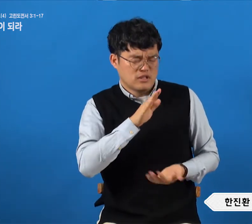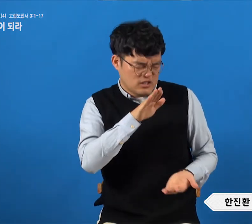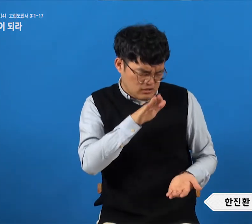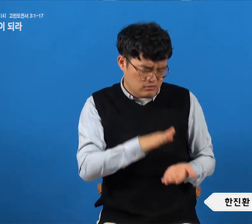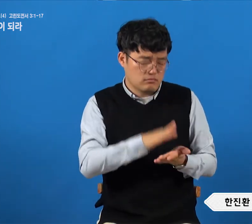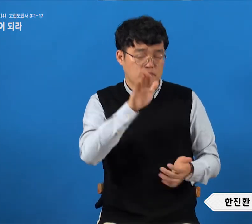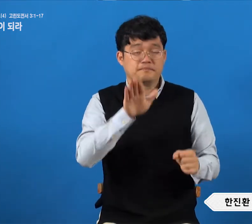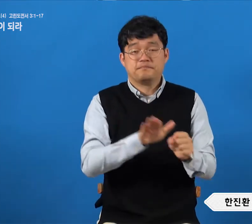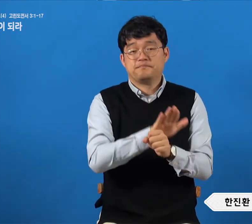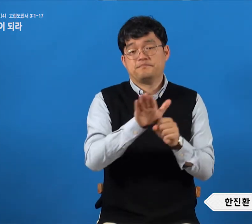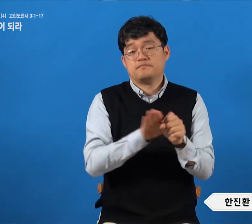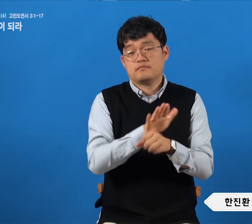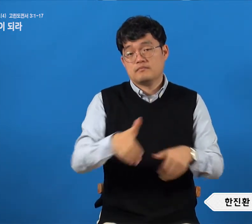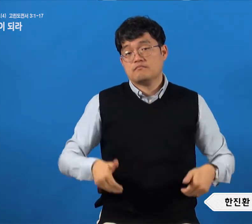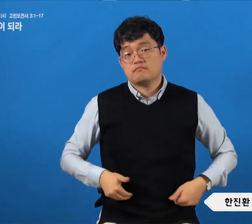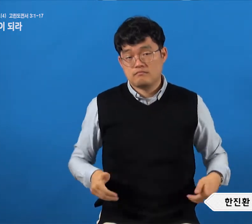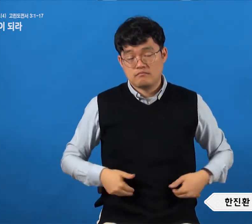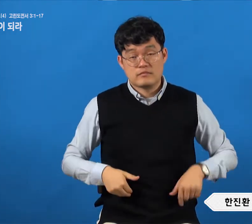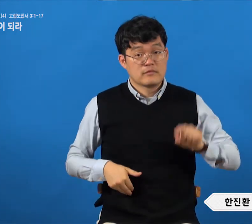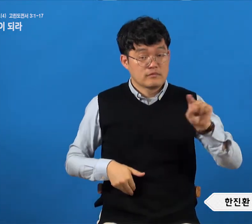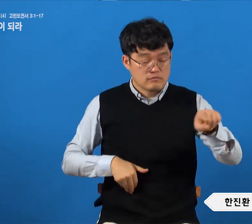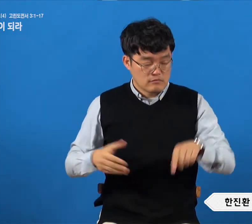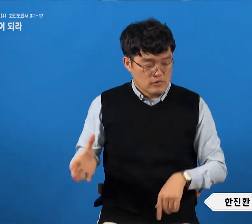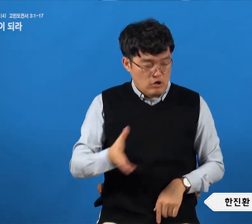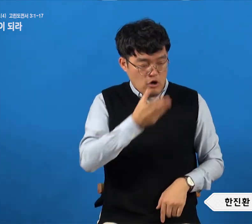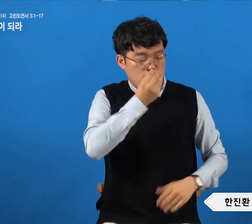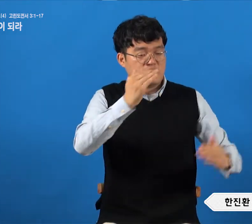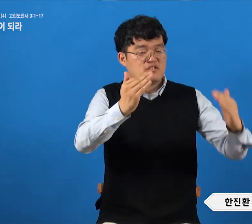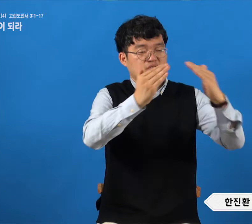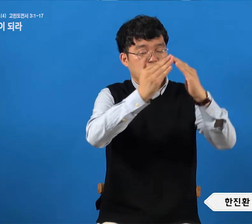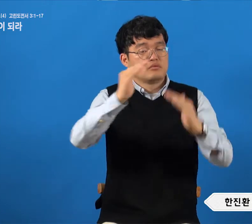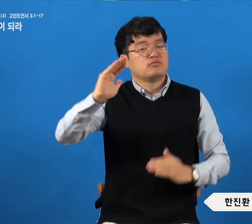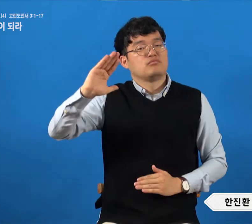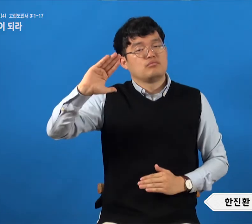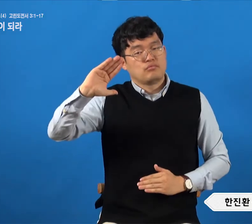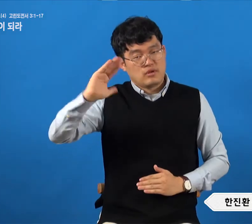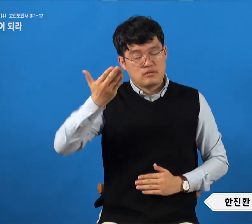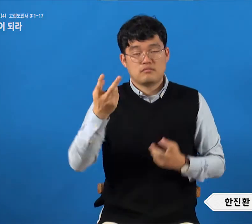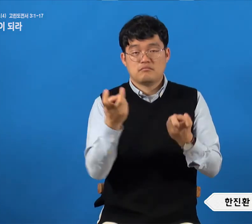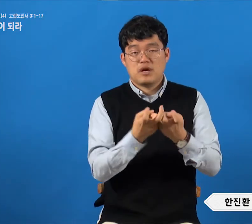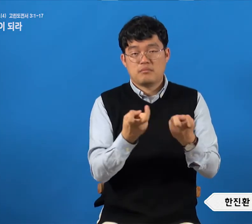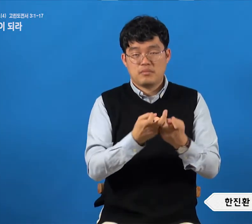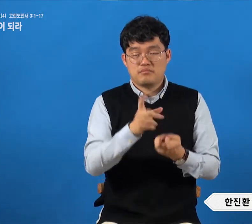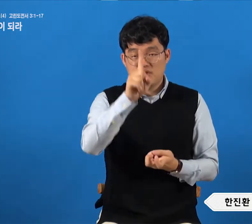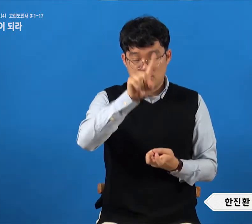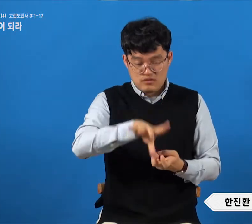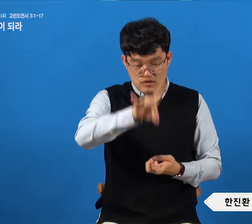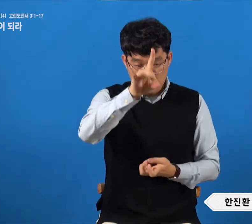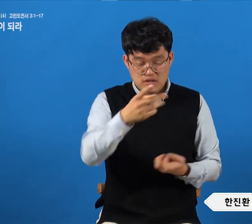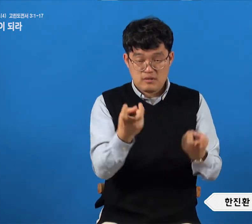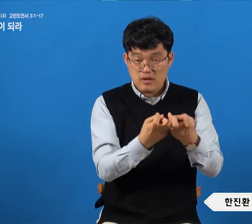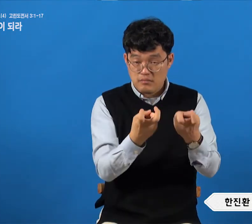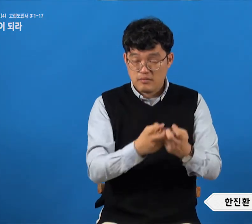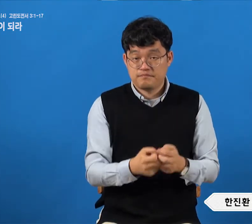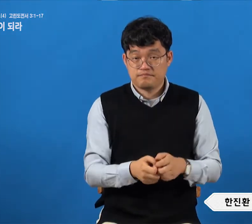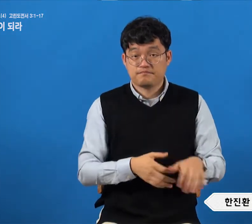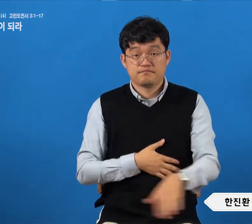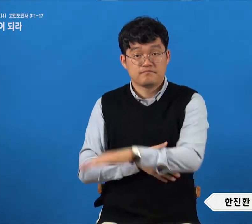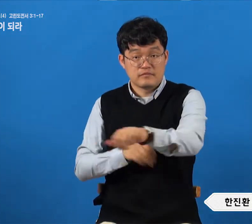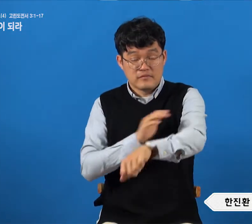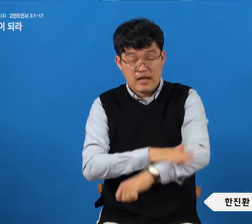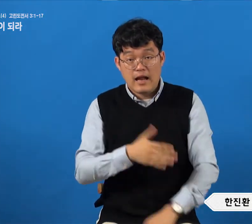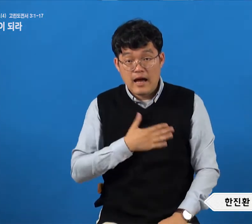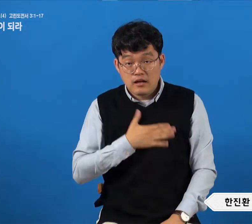사랑해야 됩니다. 그것이 거룩한 성전이 되는 첫걸음입니다. 우리가 잘 아는